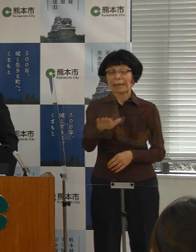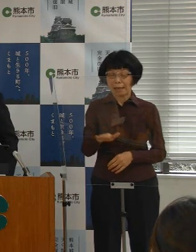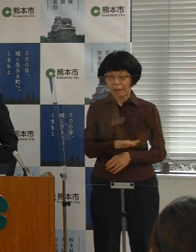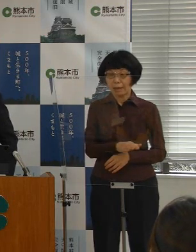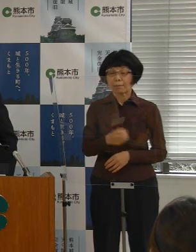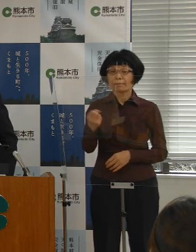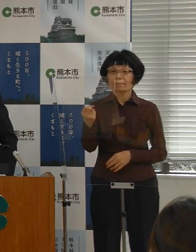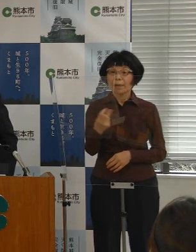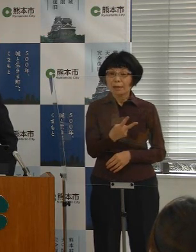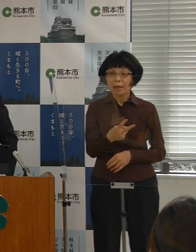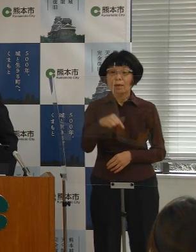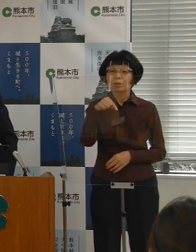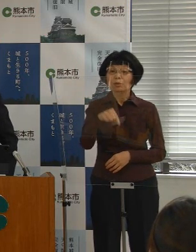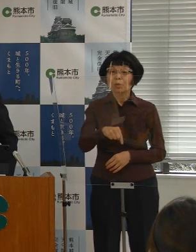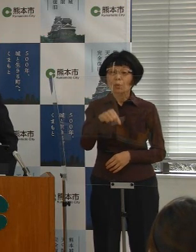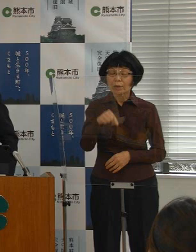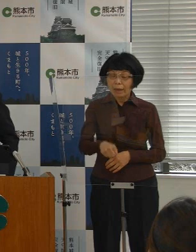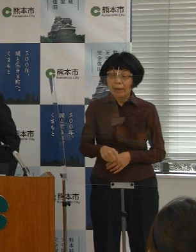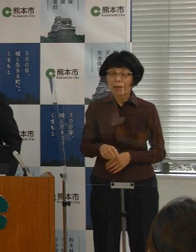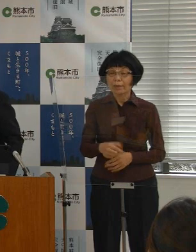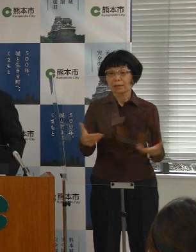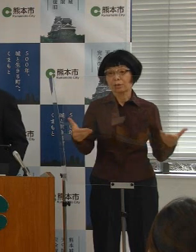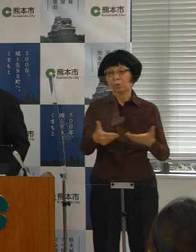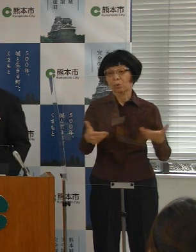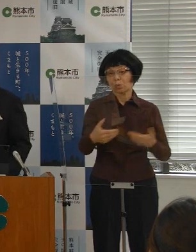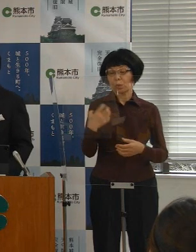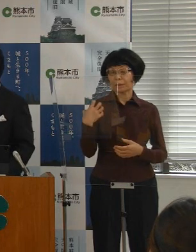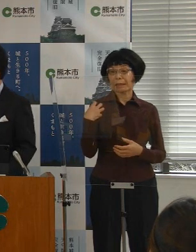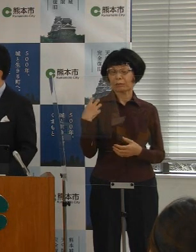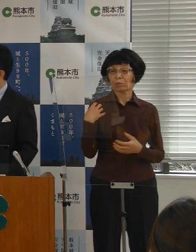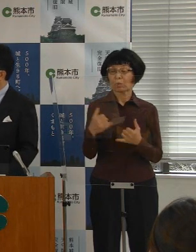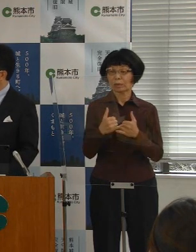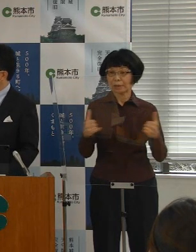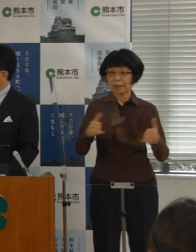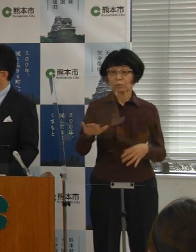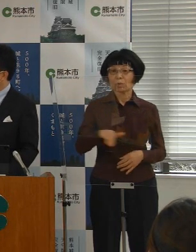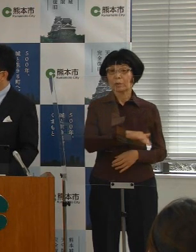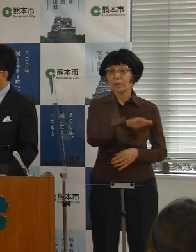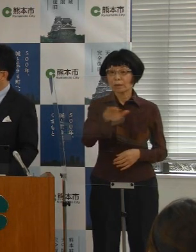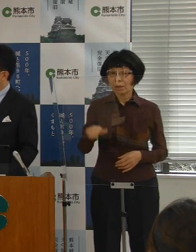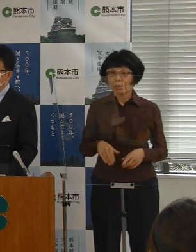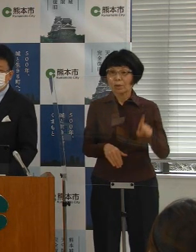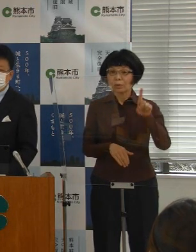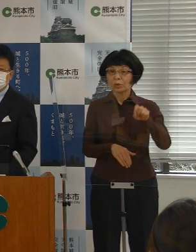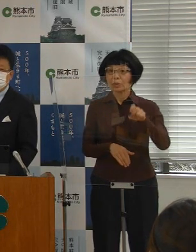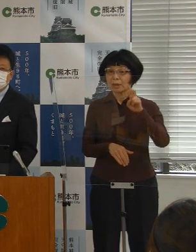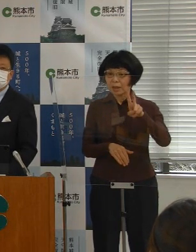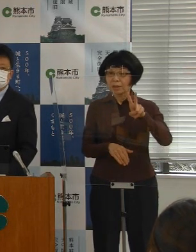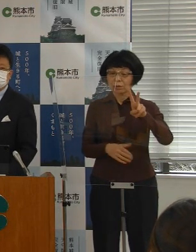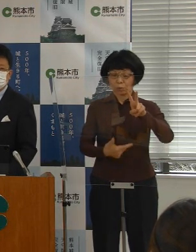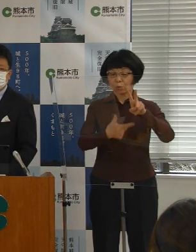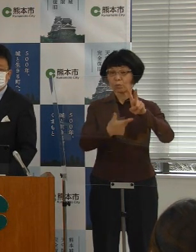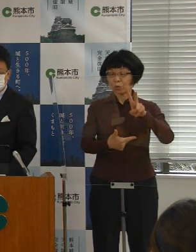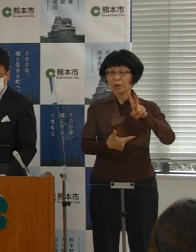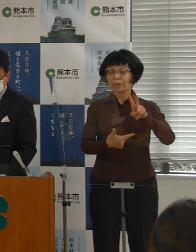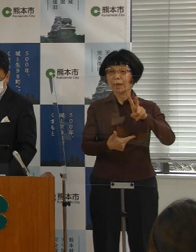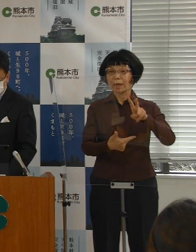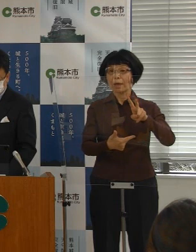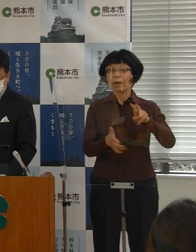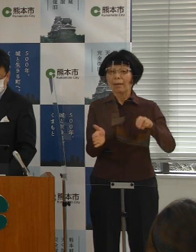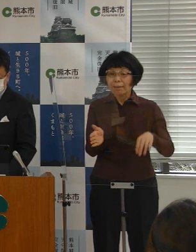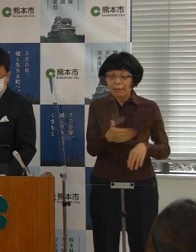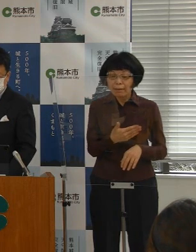は従事をされている方については12月の6日から接種券を発送をいたします